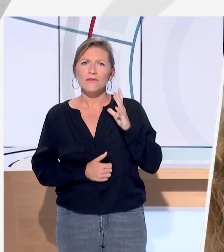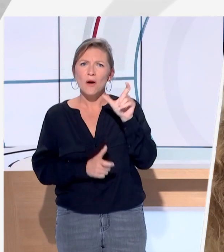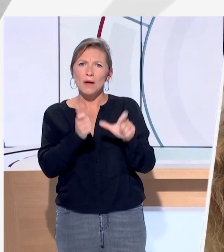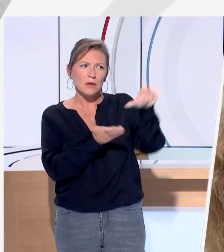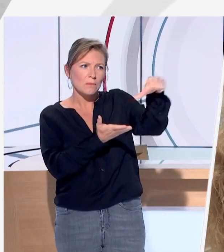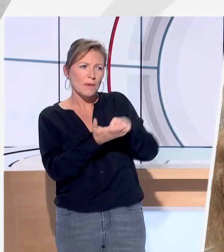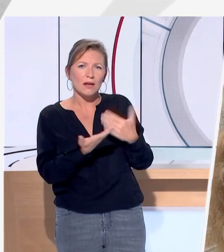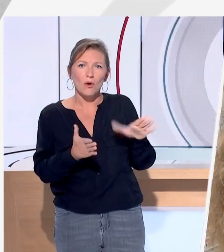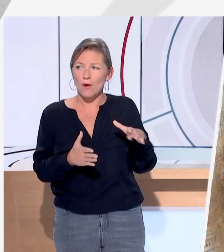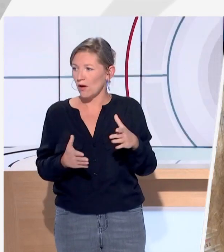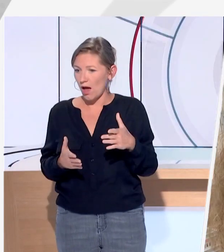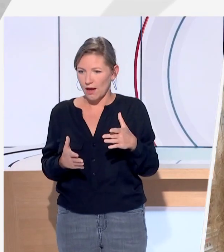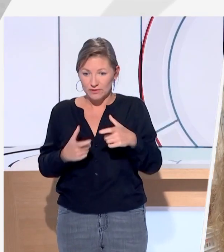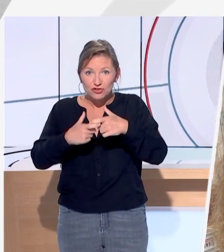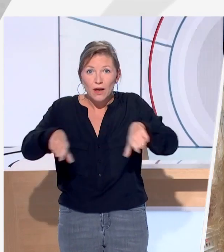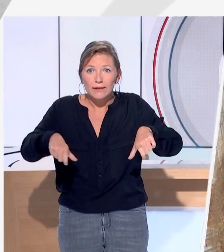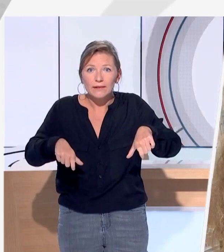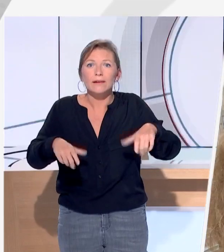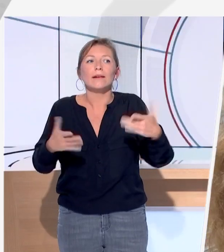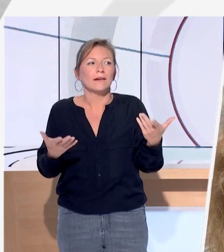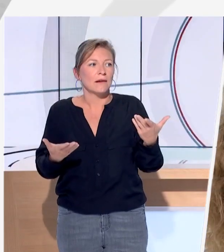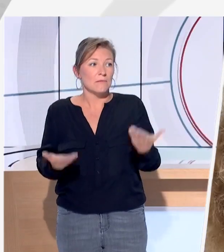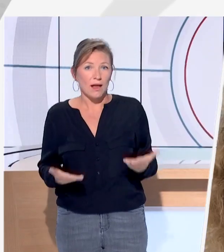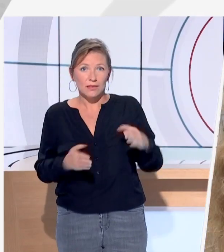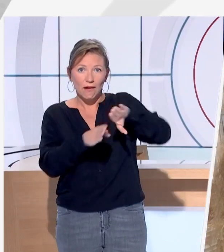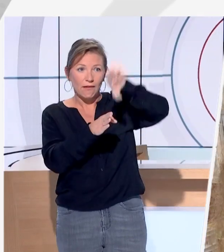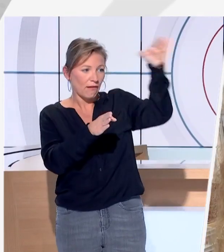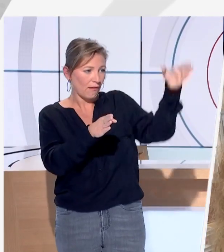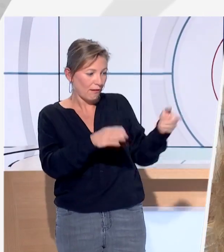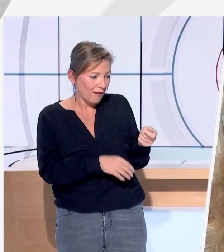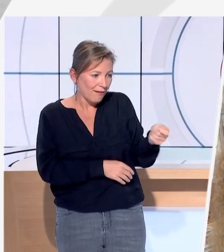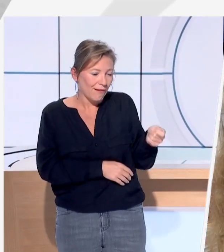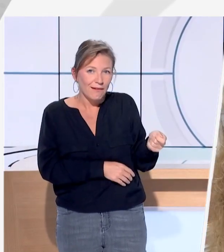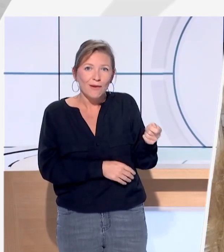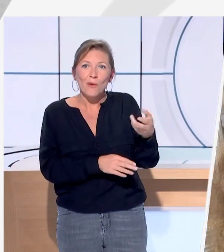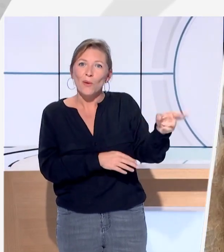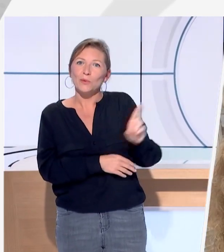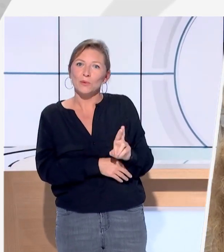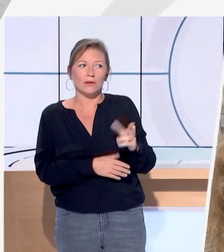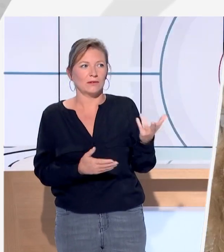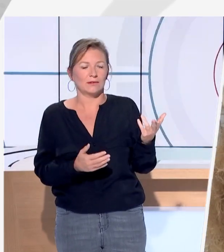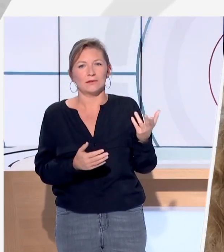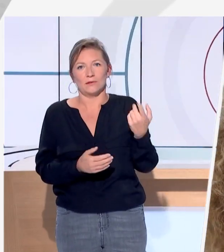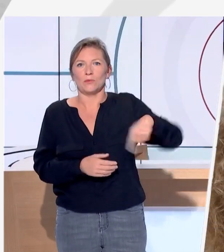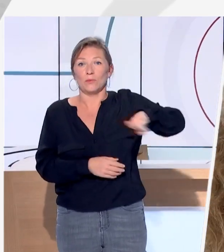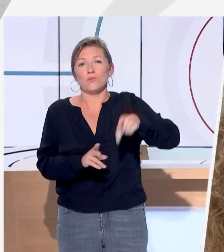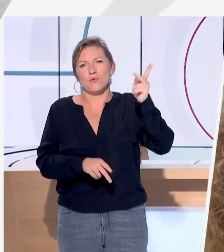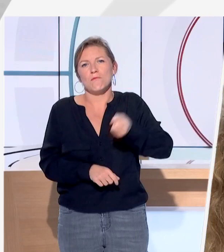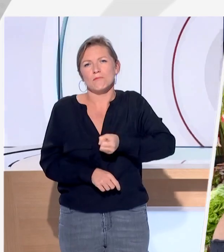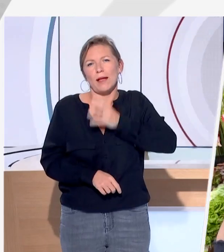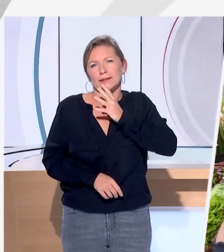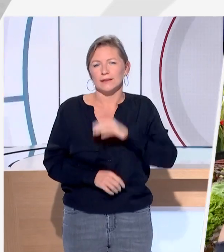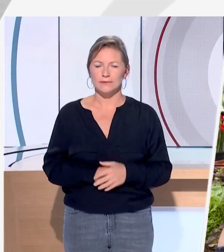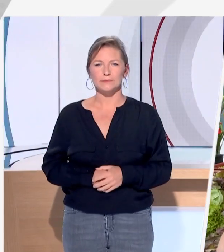en fait. Beaucoup de chèques. Donc là, du fait qu'ils aillent chercher de la monnaie, pour eux, je pense que c'est plus